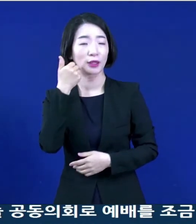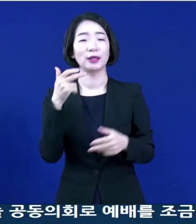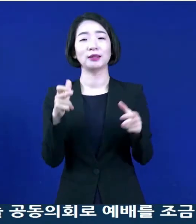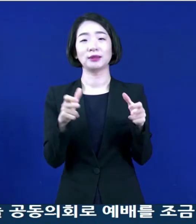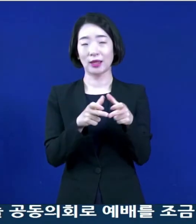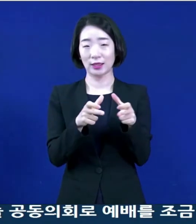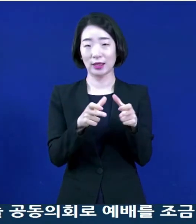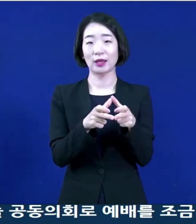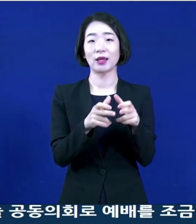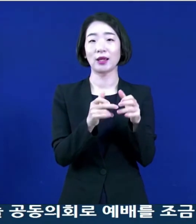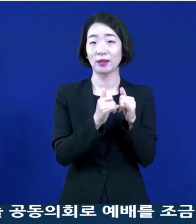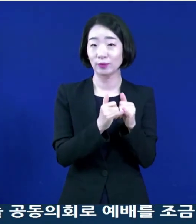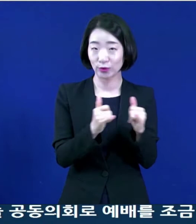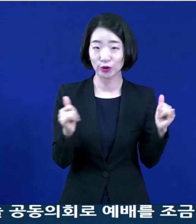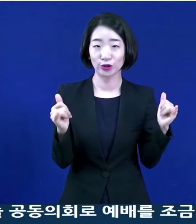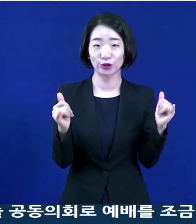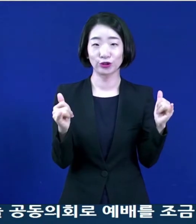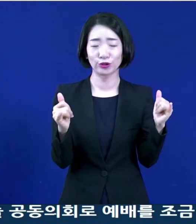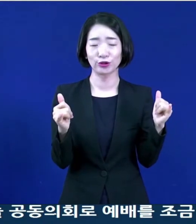장애인들입니다.